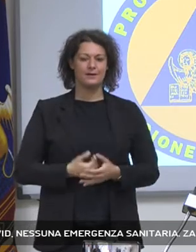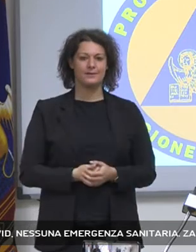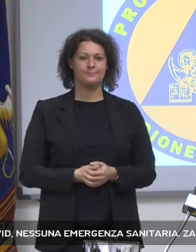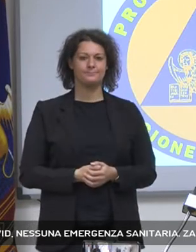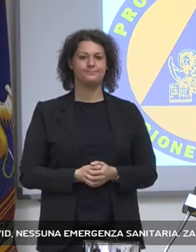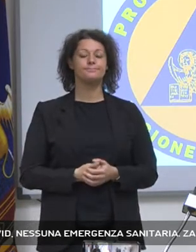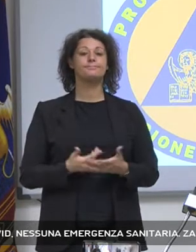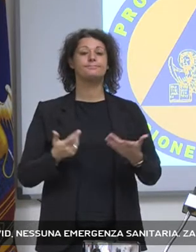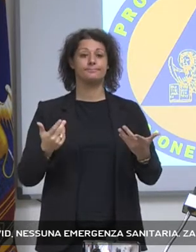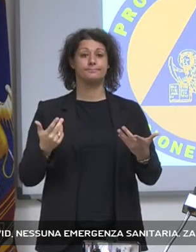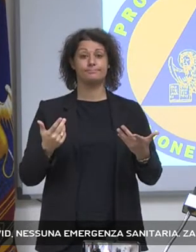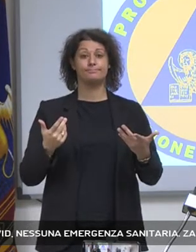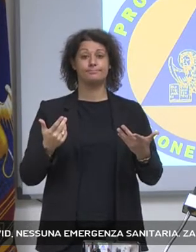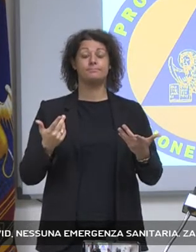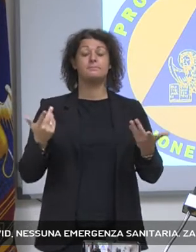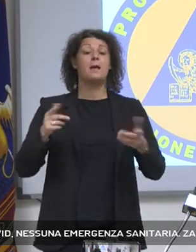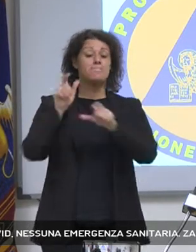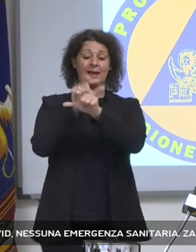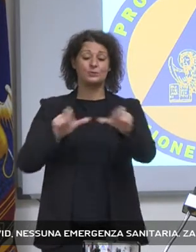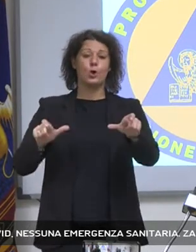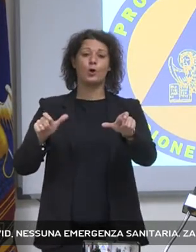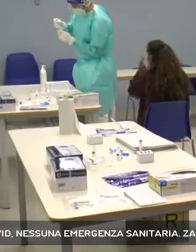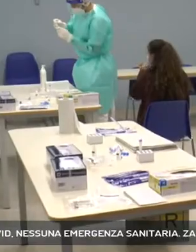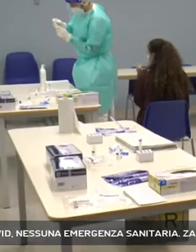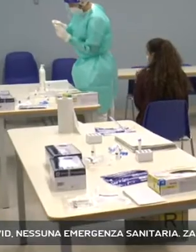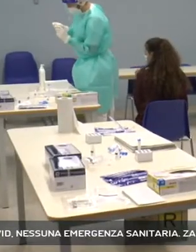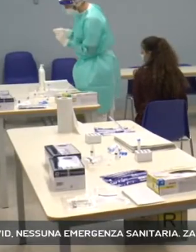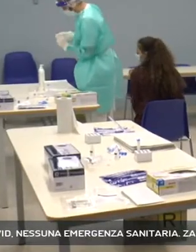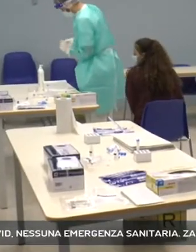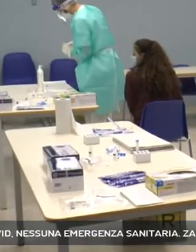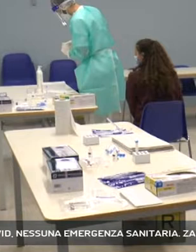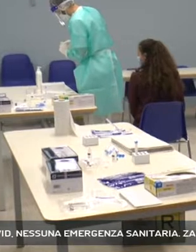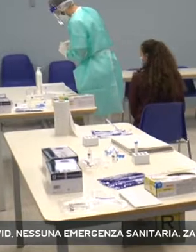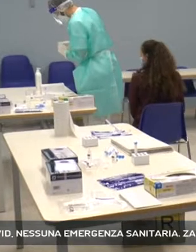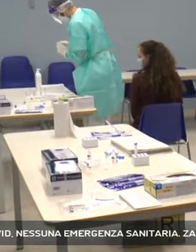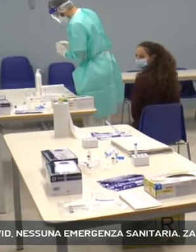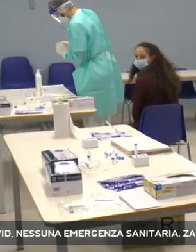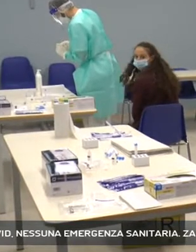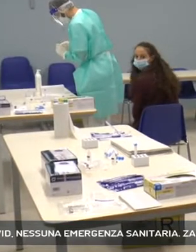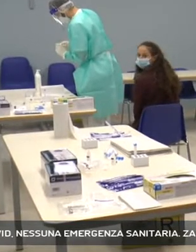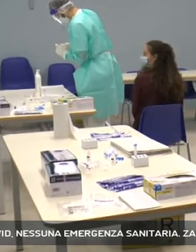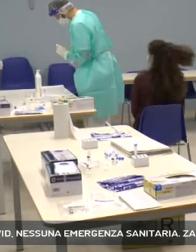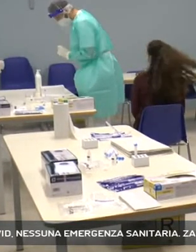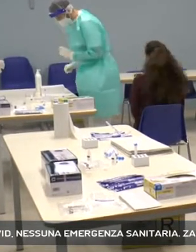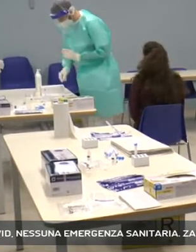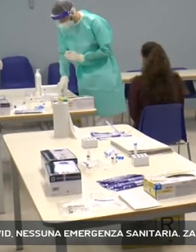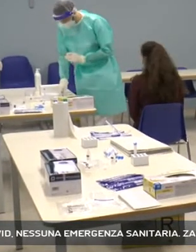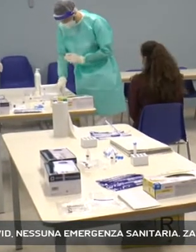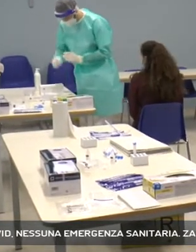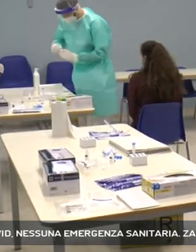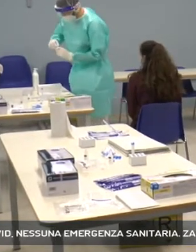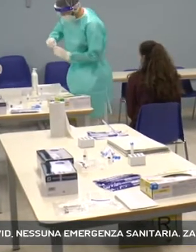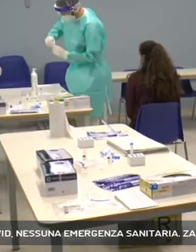e c'è un abbassamento della guardia irresponsabile. Restano basse le percentuali di contagio in classe. Ad oggi si è ammalato solo